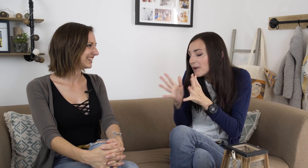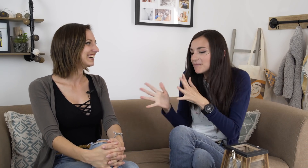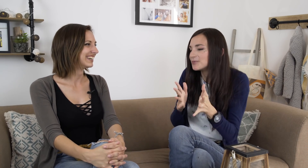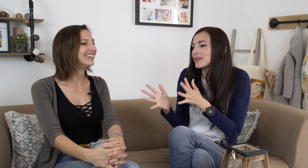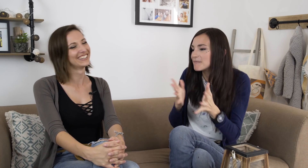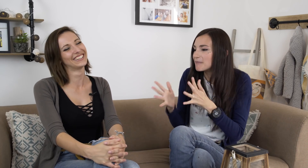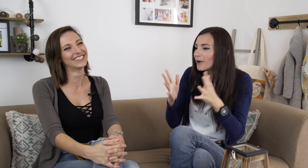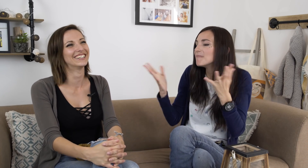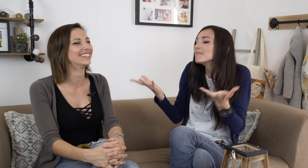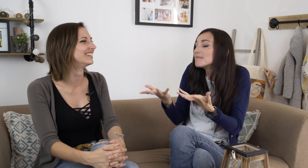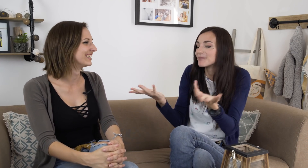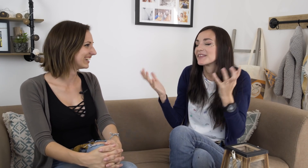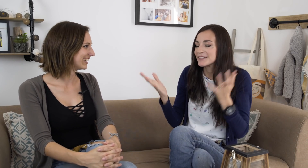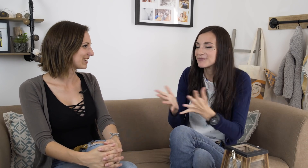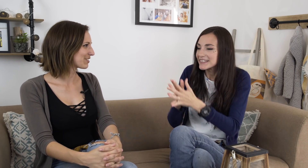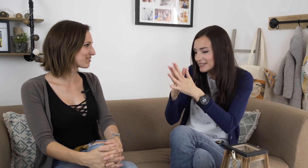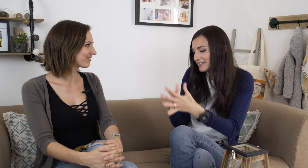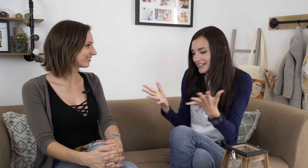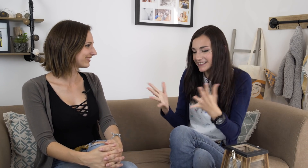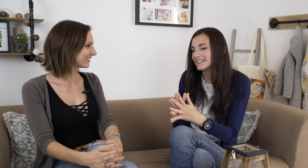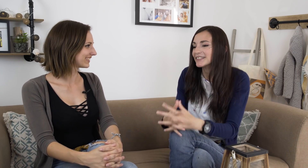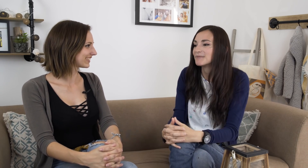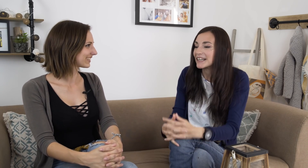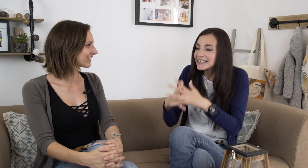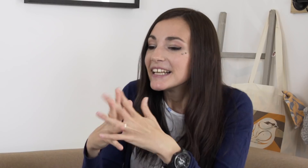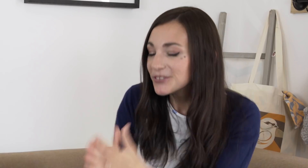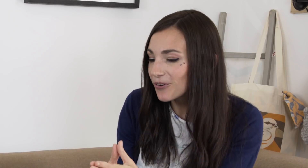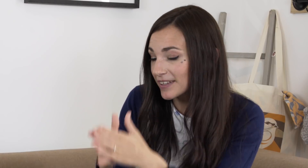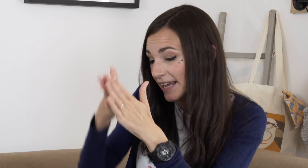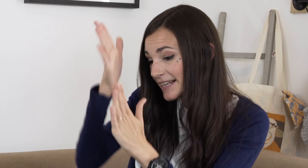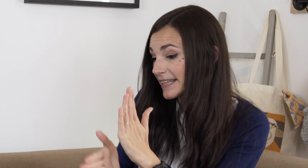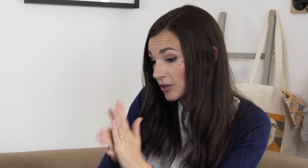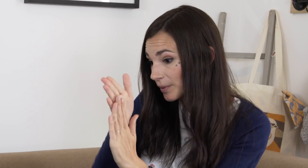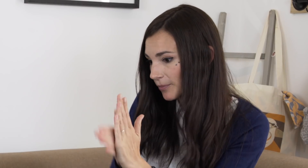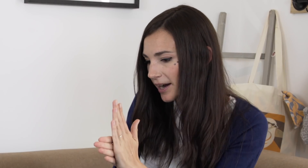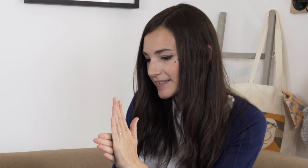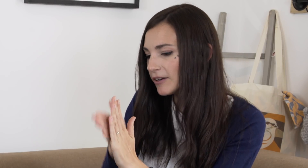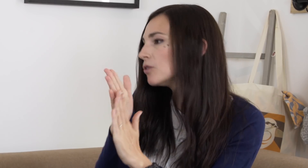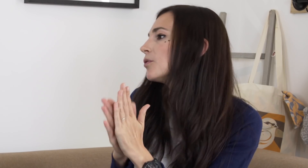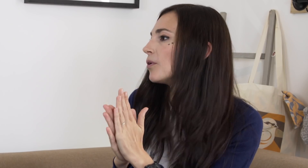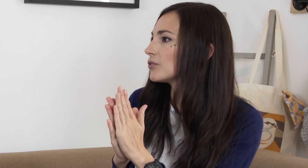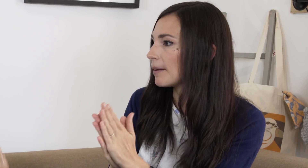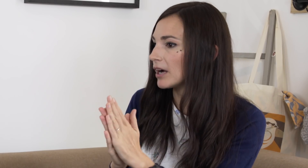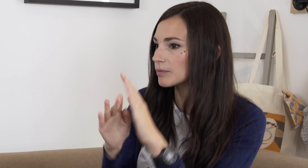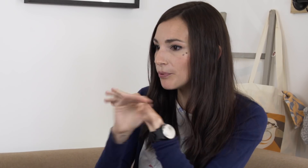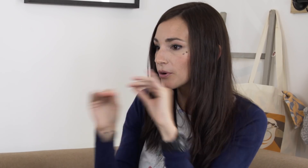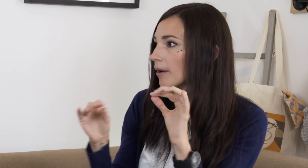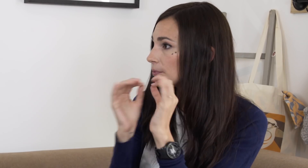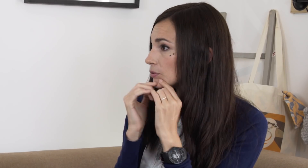mal pour la maman. Mais bon, écoutez, voilà, c'est comme ça. Donc, et elle s'est complètement arrêtée au moment de la marche. Plus rien, plus